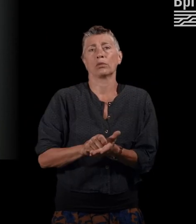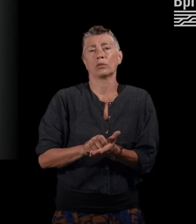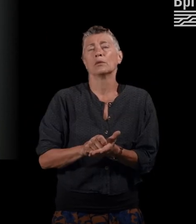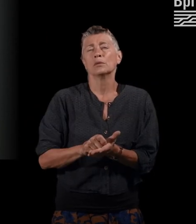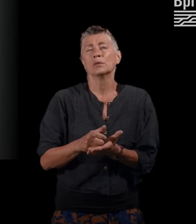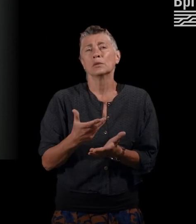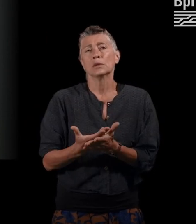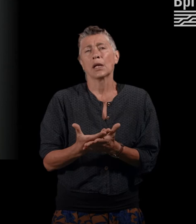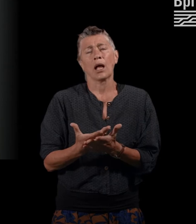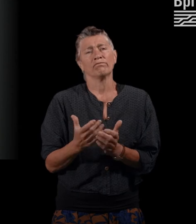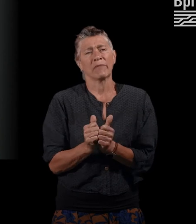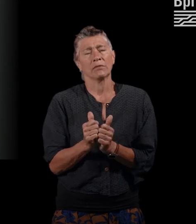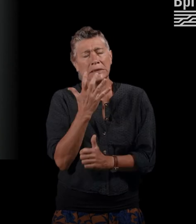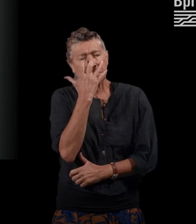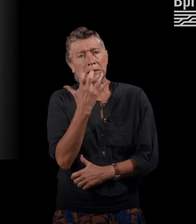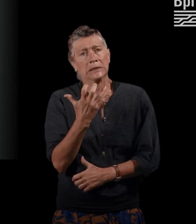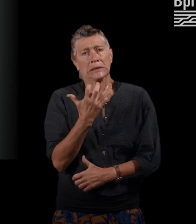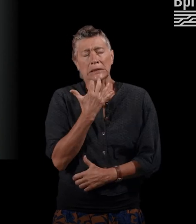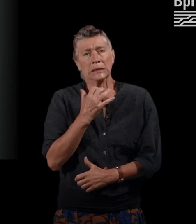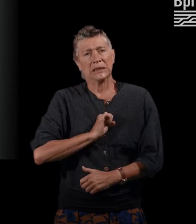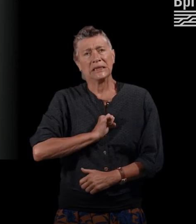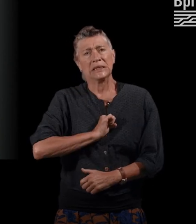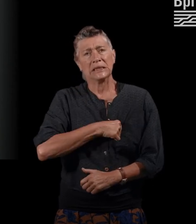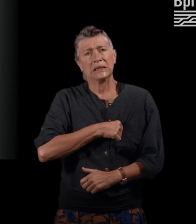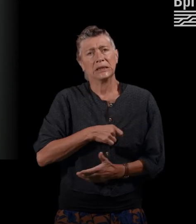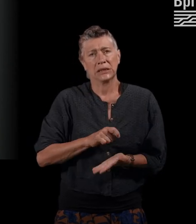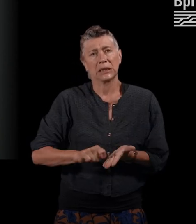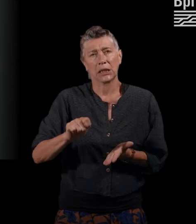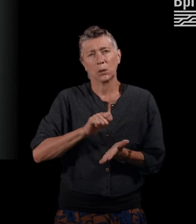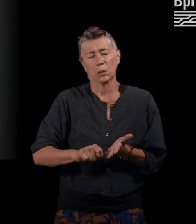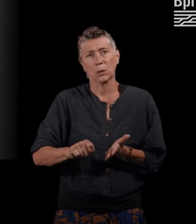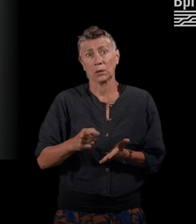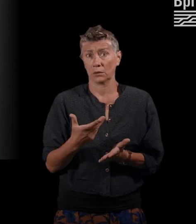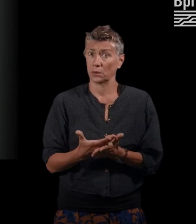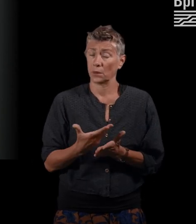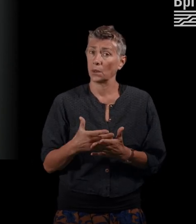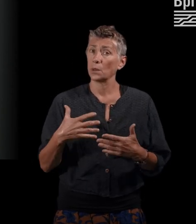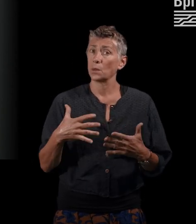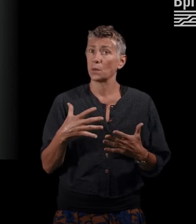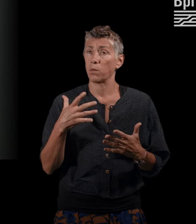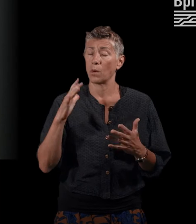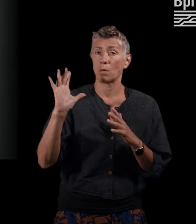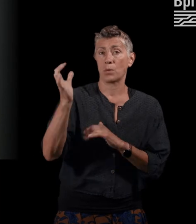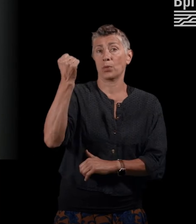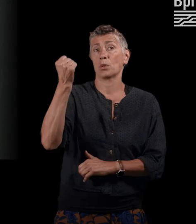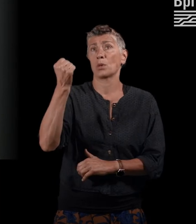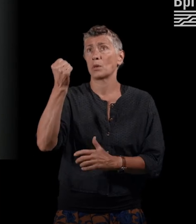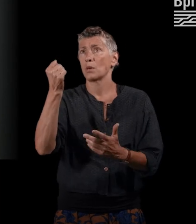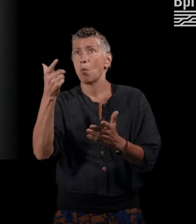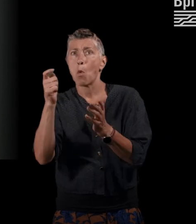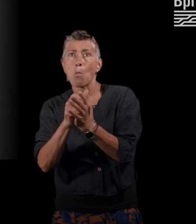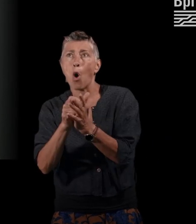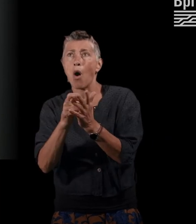Et ce n'est pas sans mélancolie ou sans une certaine tristesse qu'on écrit ça ou qu'on capte ces